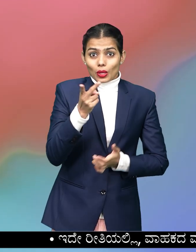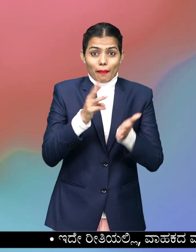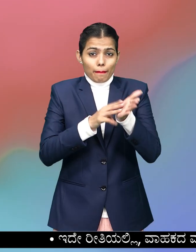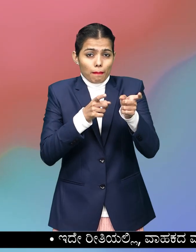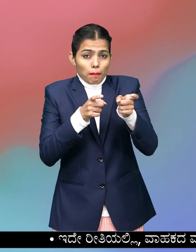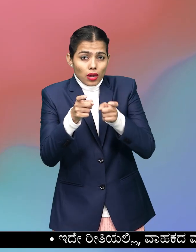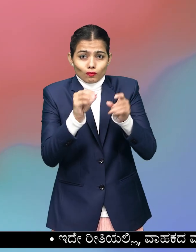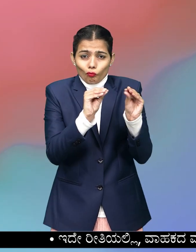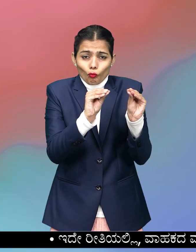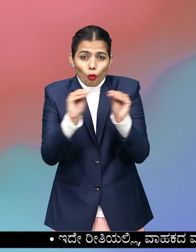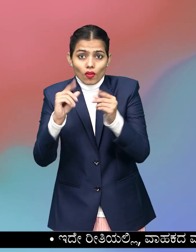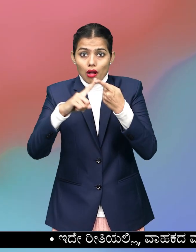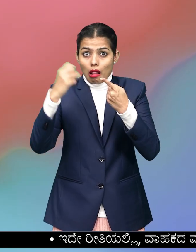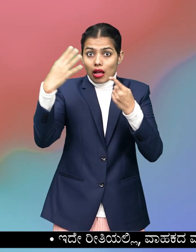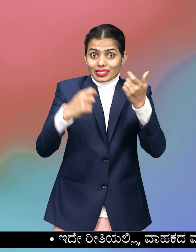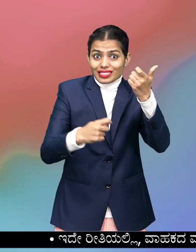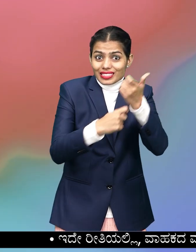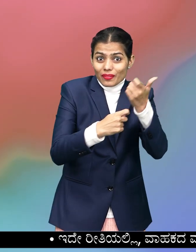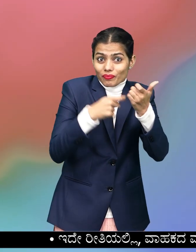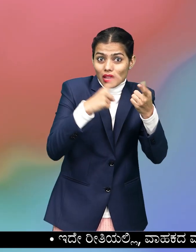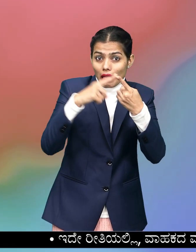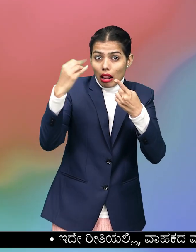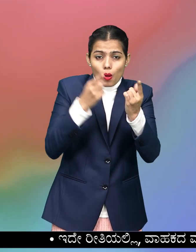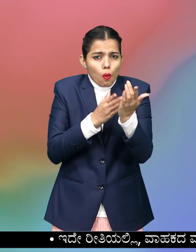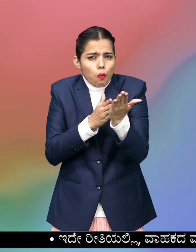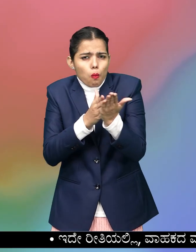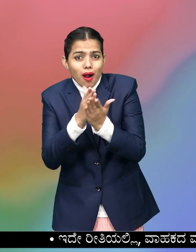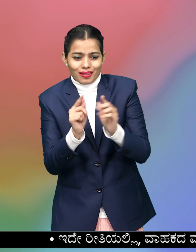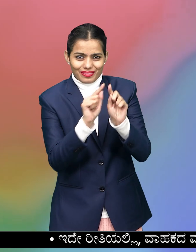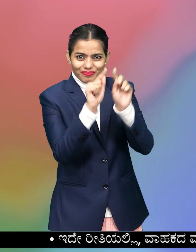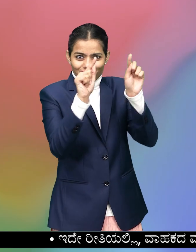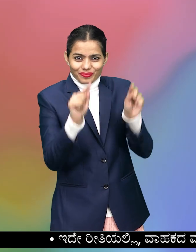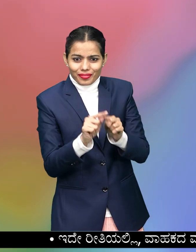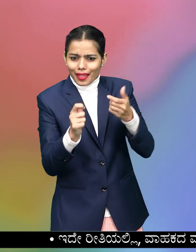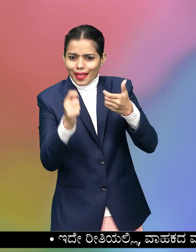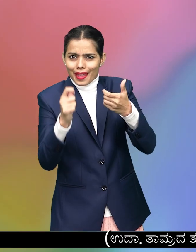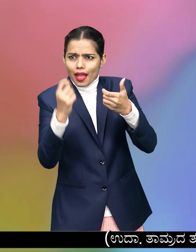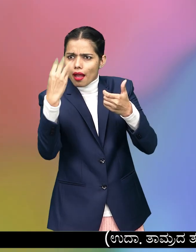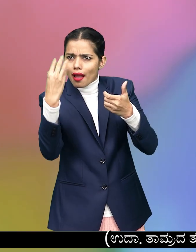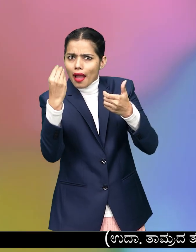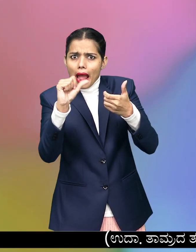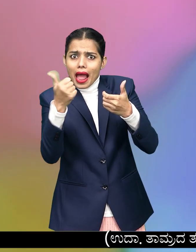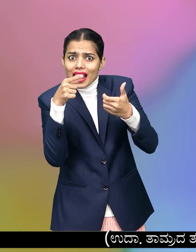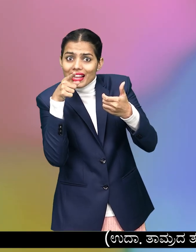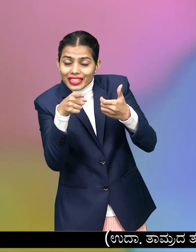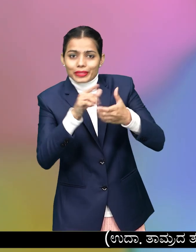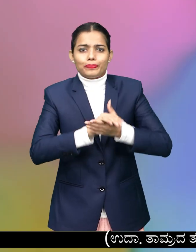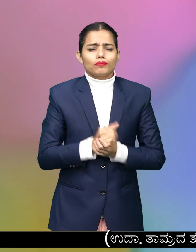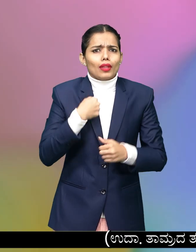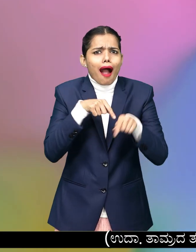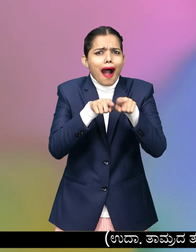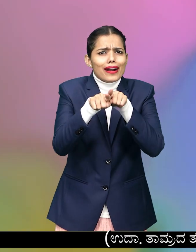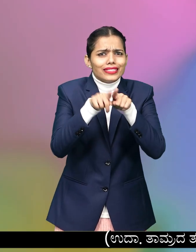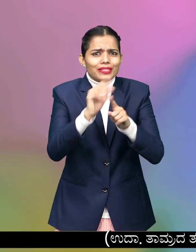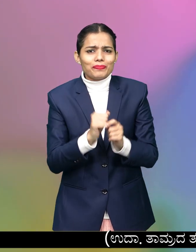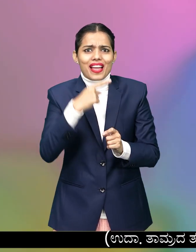ಇದೇ ರೀತಿಯಲ್ಲಿ ವಾಹಕದ ಮೂಲಕ ವಿದ್ಯುದಾವೇಶಗಳ ಎಲೆಕ್ಟ್ರಾನ್ಗಳು ಚಲನೆಯು ಉದಾಹರಣೆ ತಾಮ್ರದ ತಂತಿ